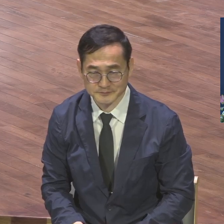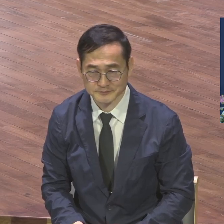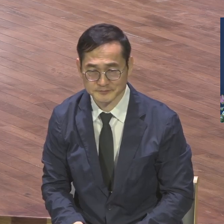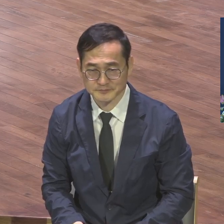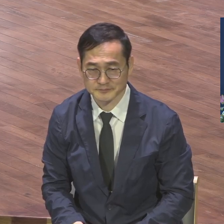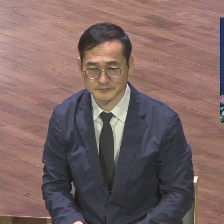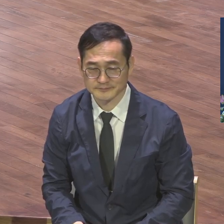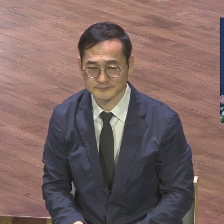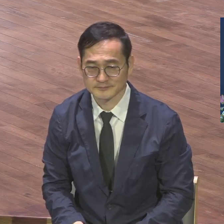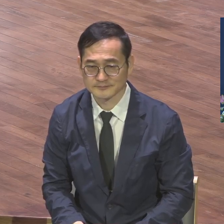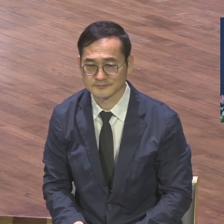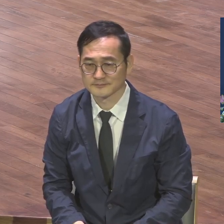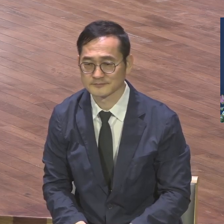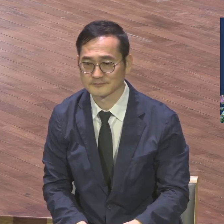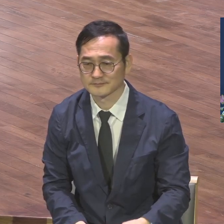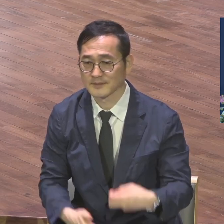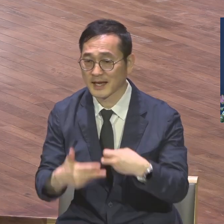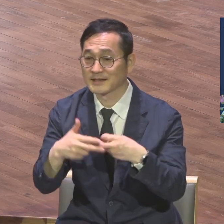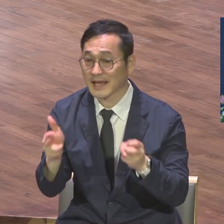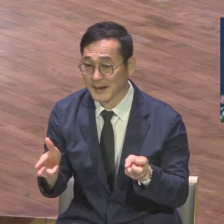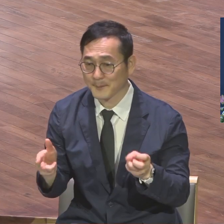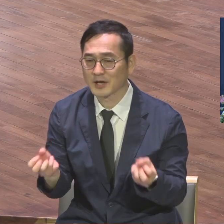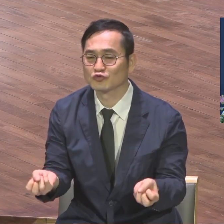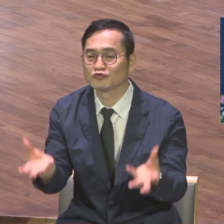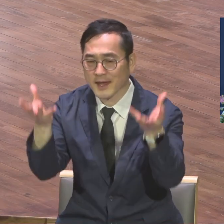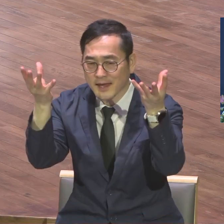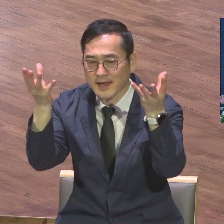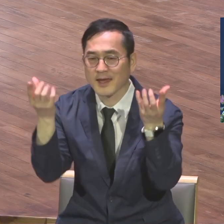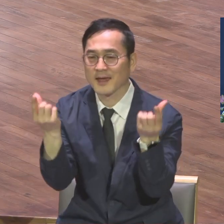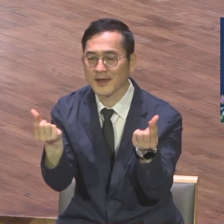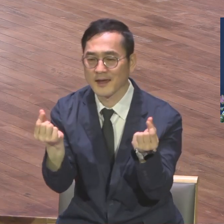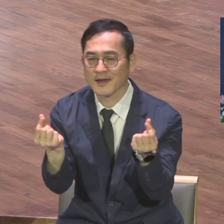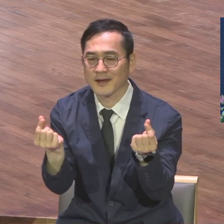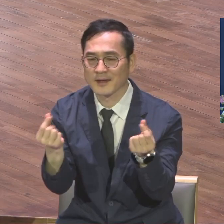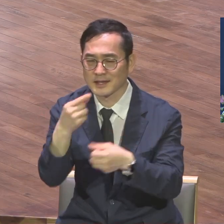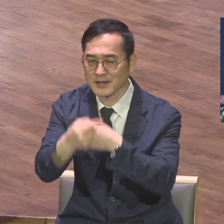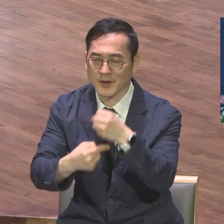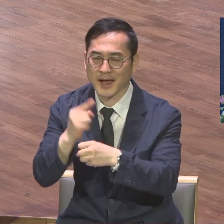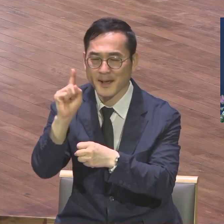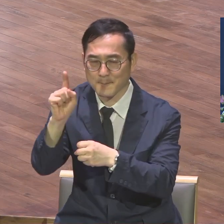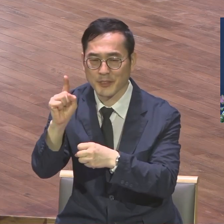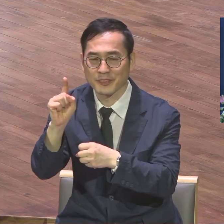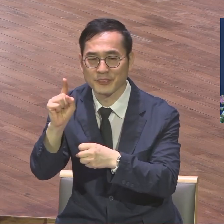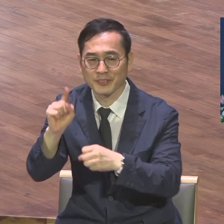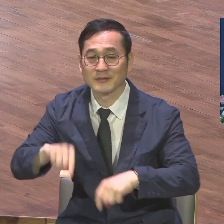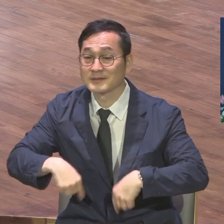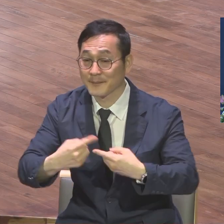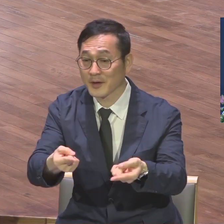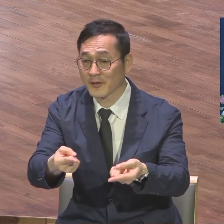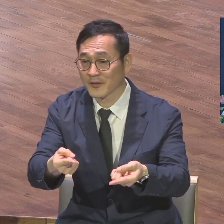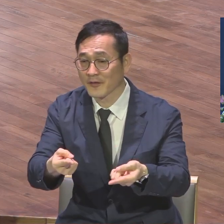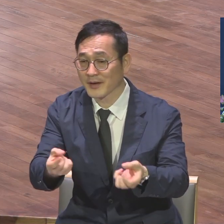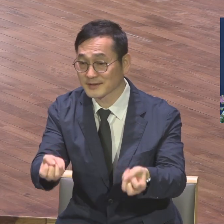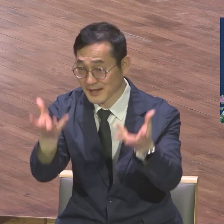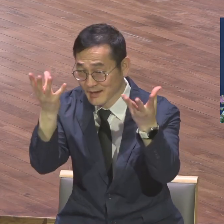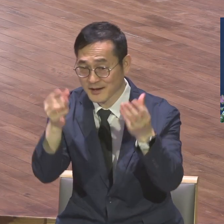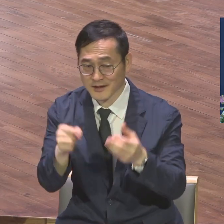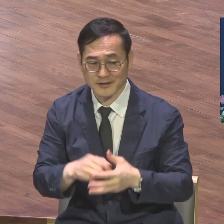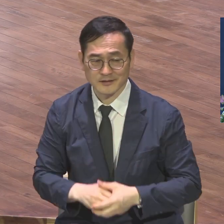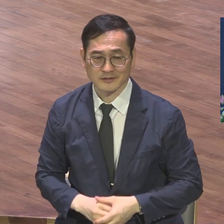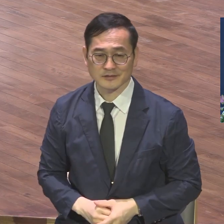다락방 축제다. 1년에 한 번 있는 세계 렘넌트 대회가 축제예요. 축제 그냥. 전